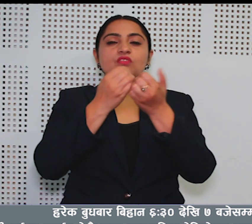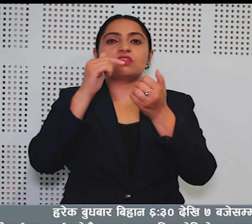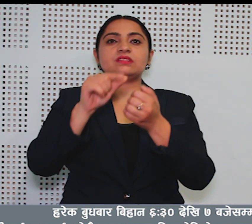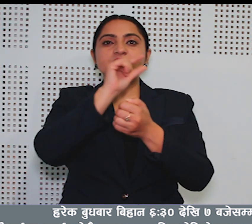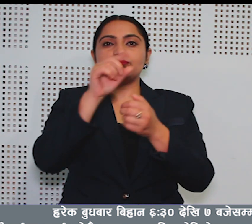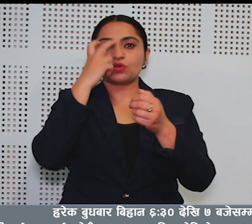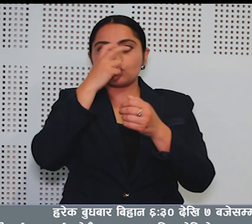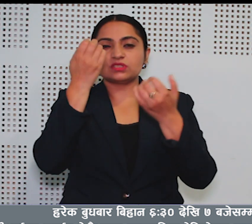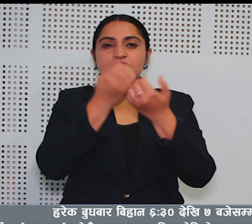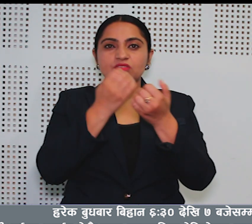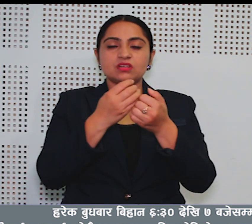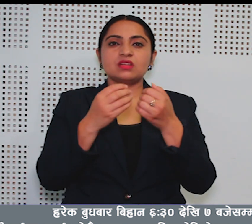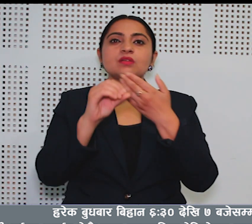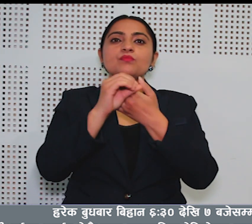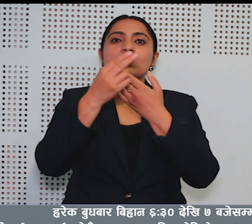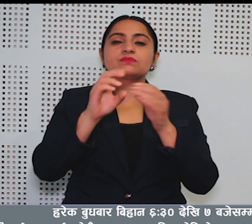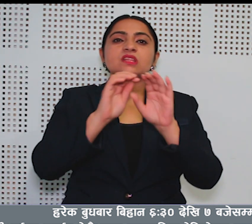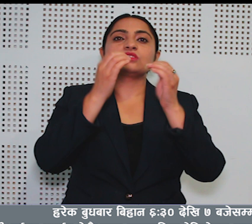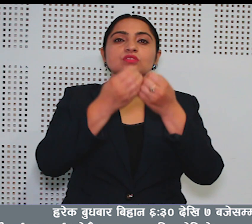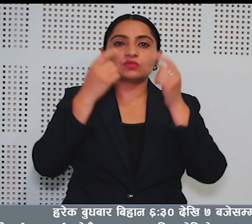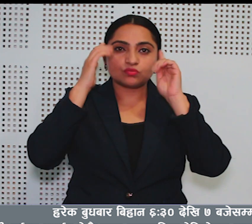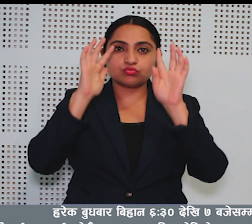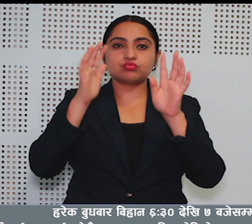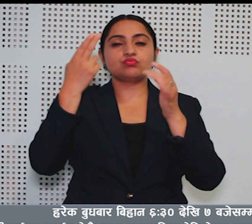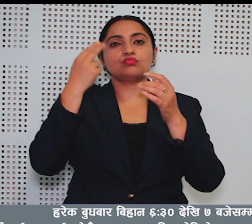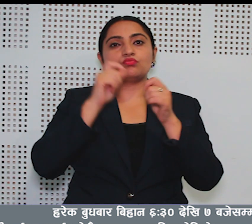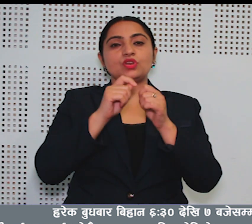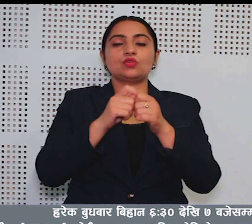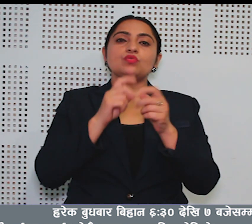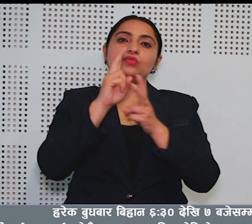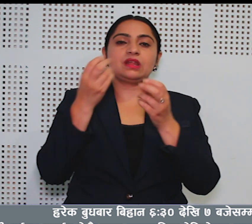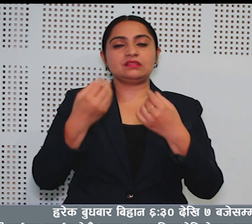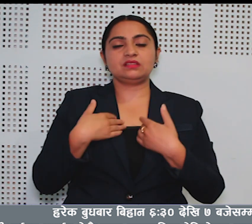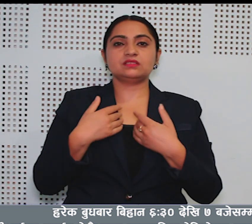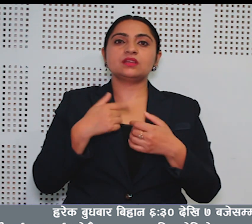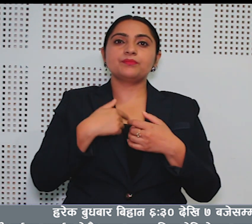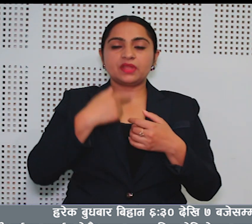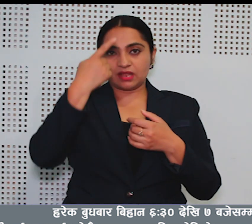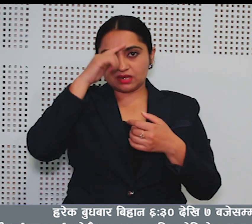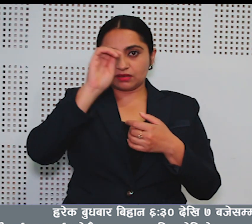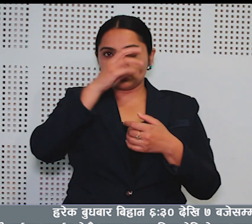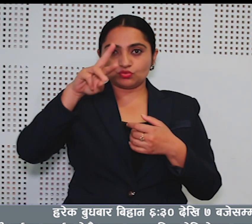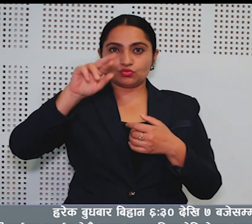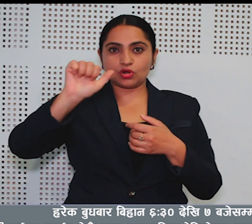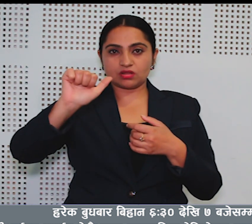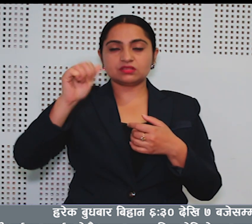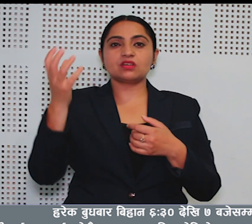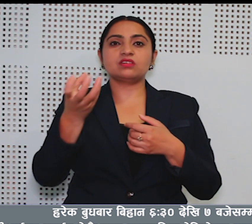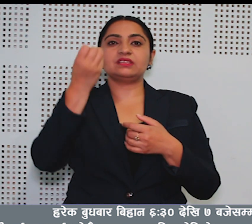गर्न सीमान्तकृत समुदाय सचेत भएको प्रतिक्रिया दिन्छन्। मेरो नाम चाहिँ सुरज अधिकारी। अहिले चाहिँ अब यो